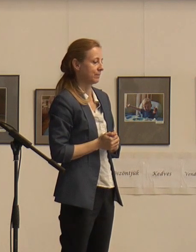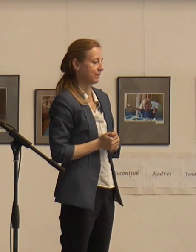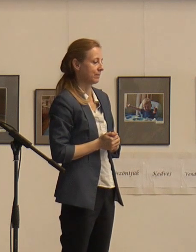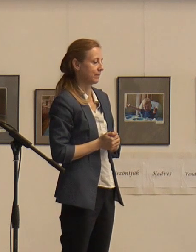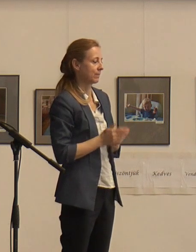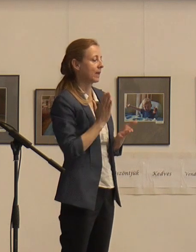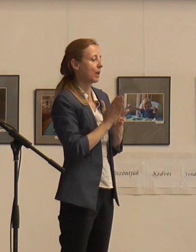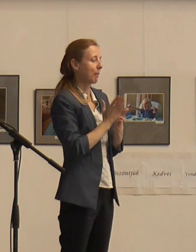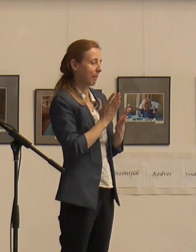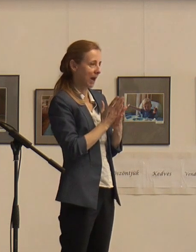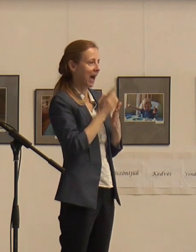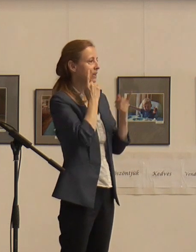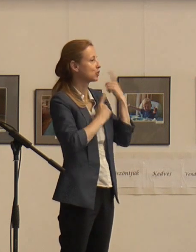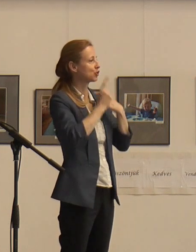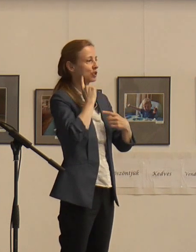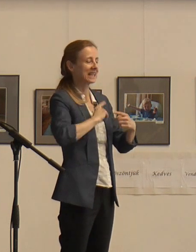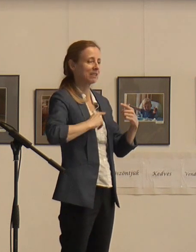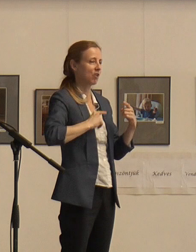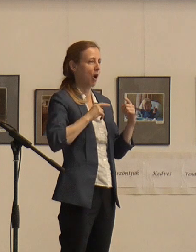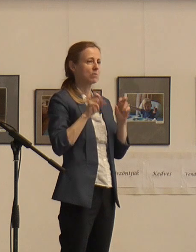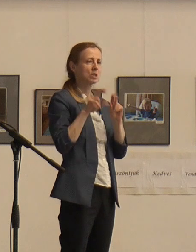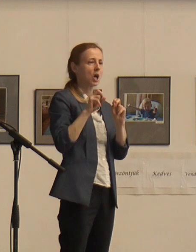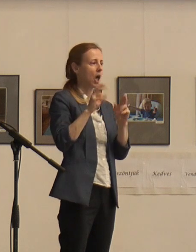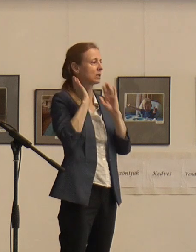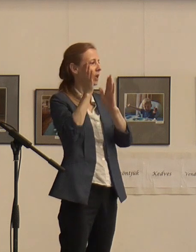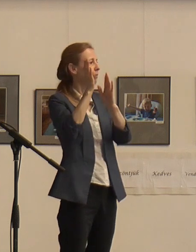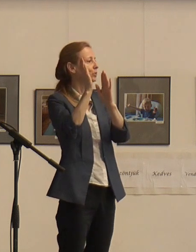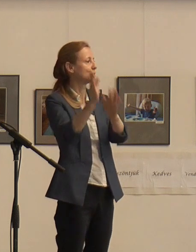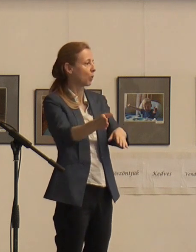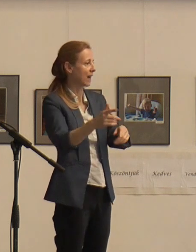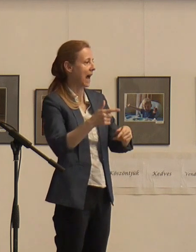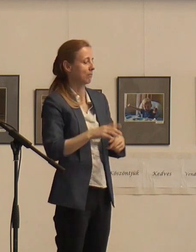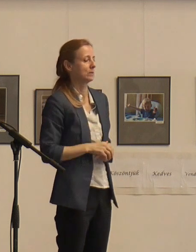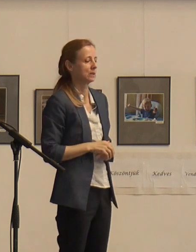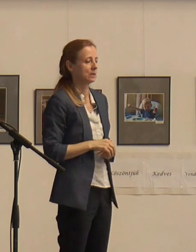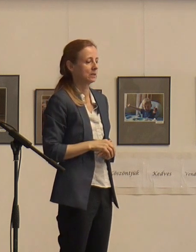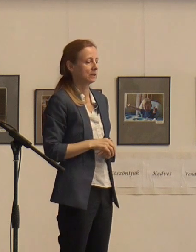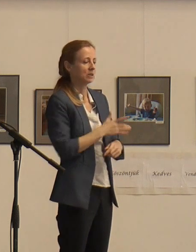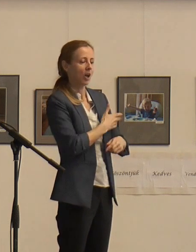S már sírva rohantam tovább a vérebek,